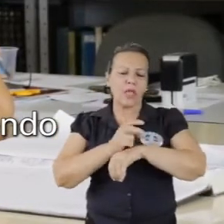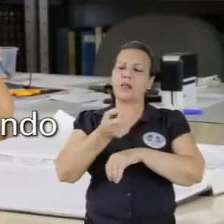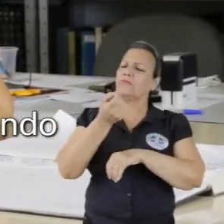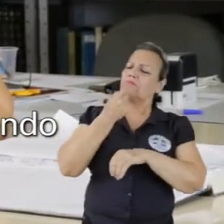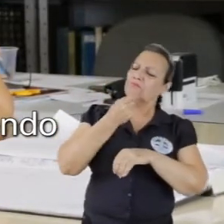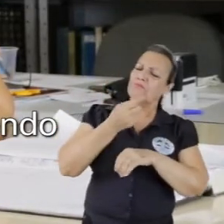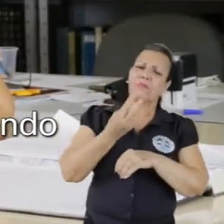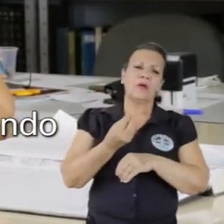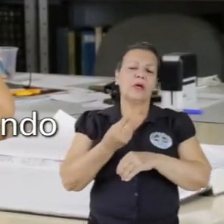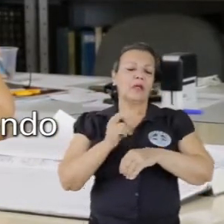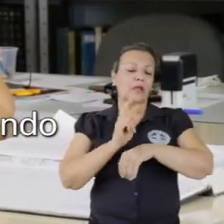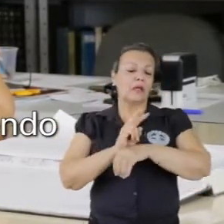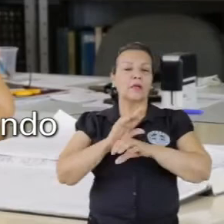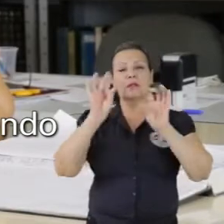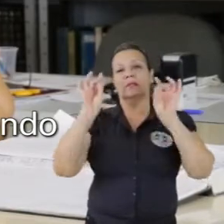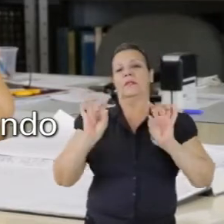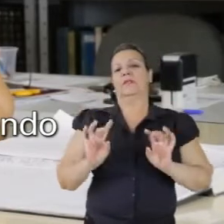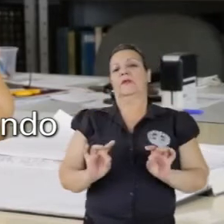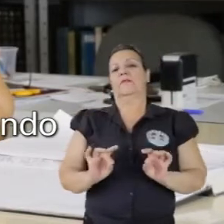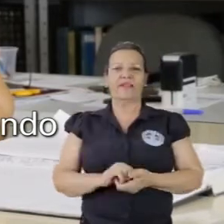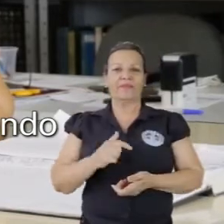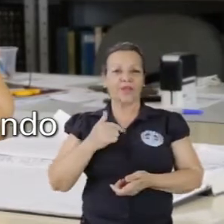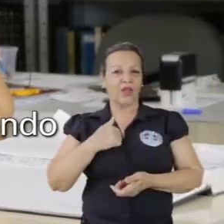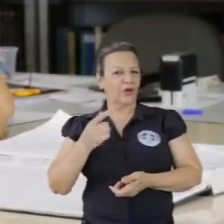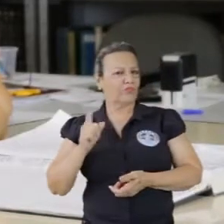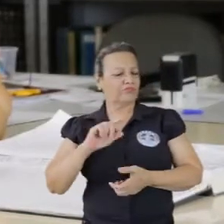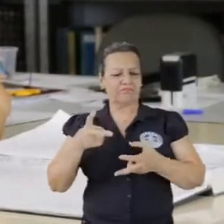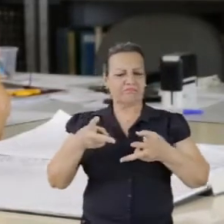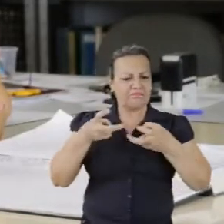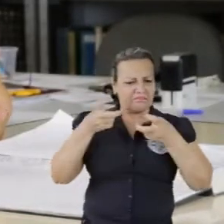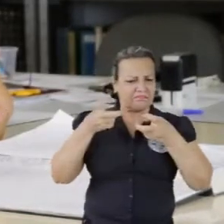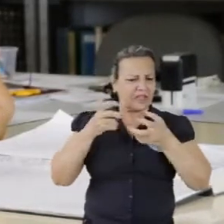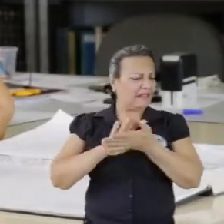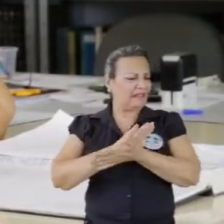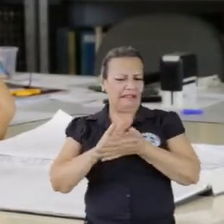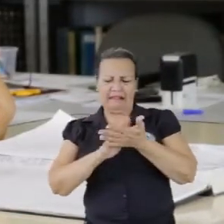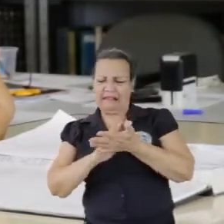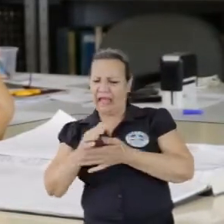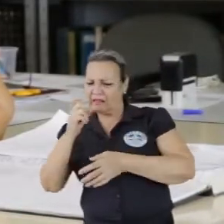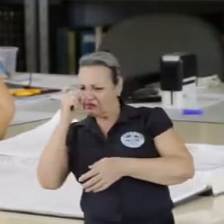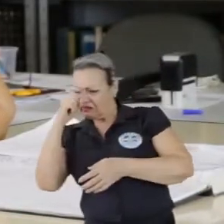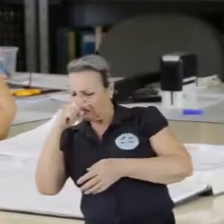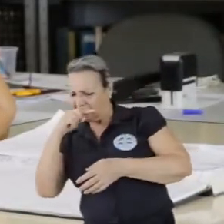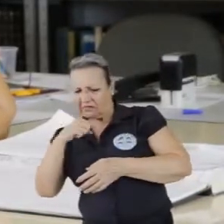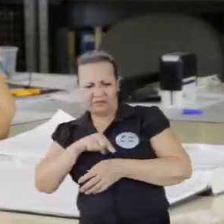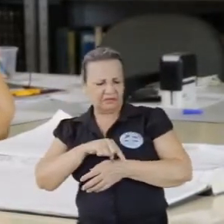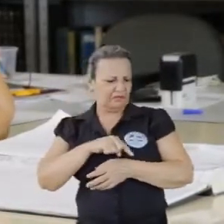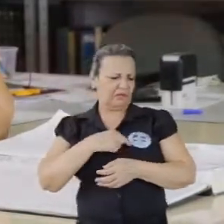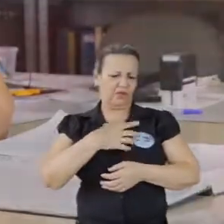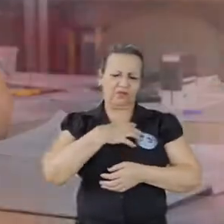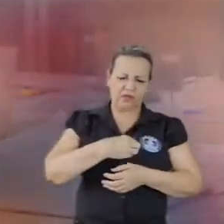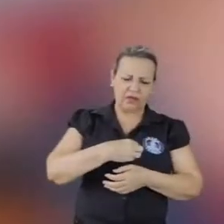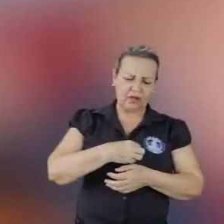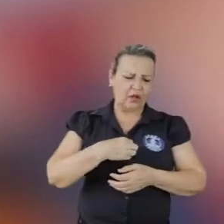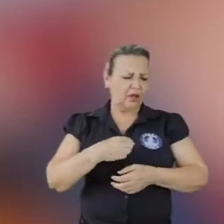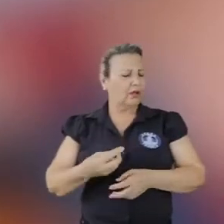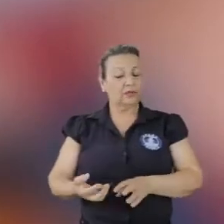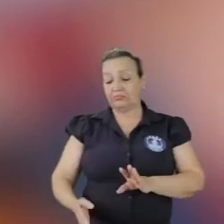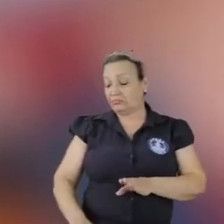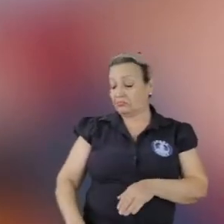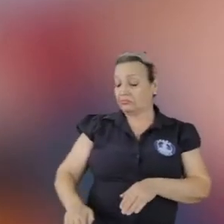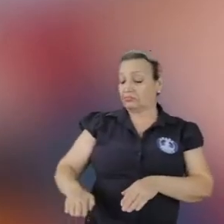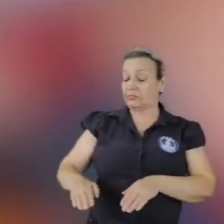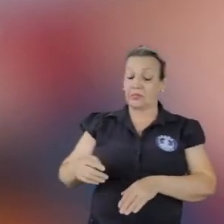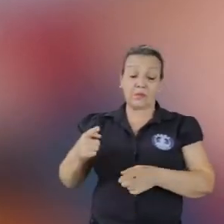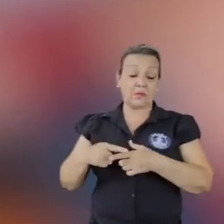meses dependendo de medicação e de remédio, enfim. Eu não percebia nada diferente nele, apesar